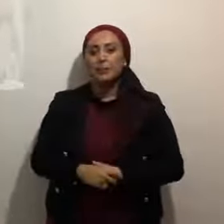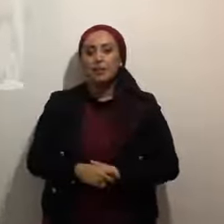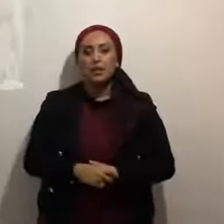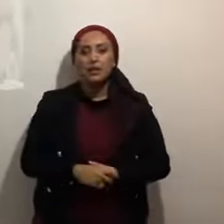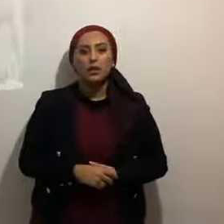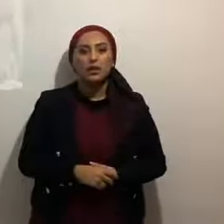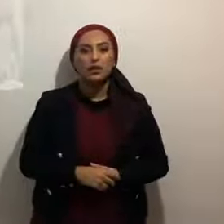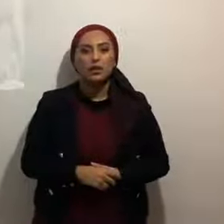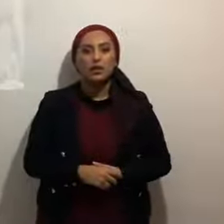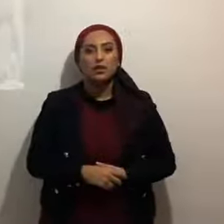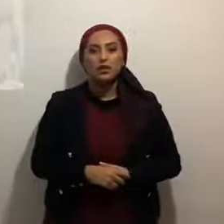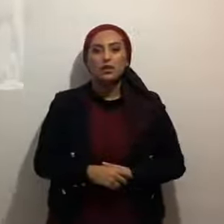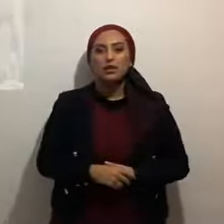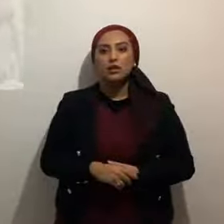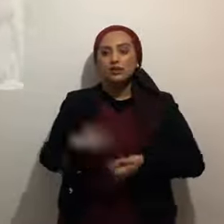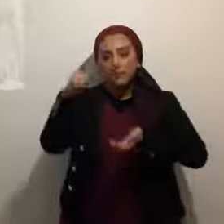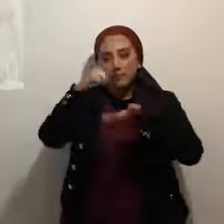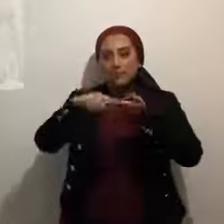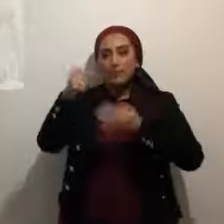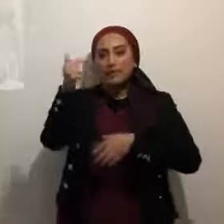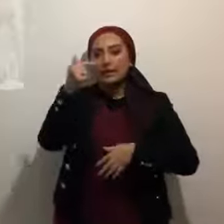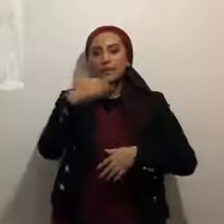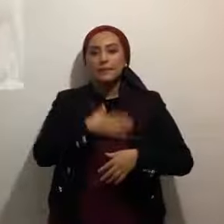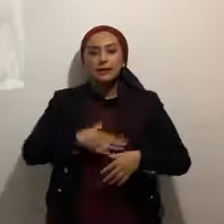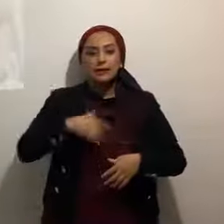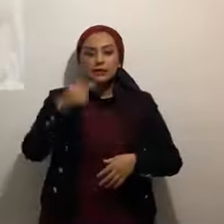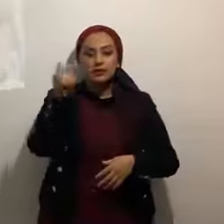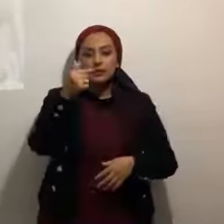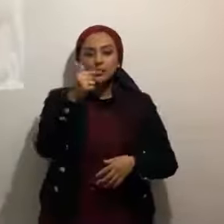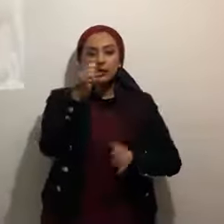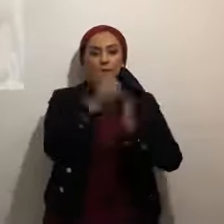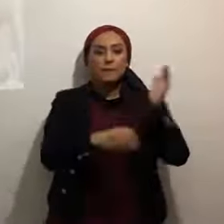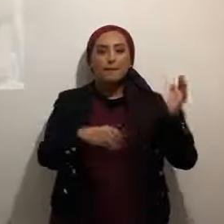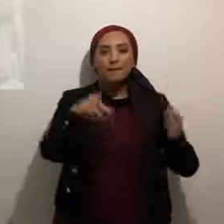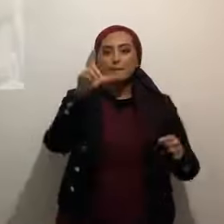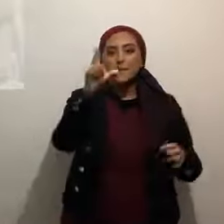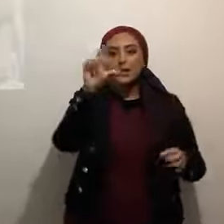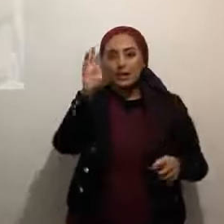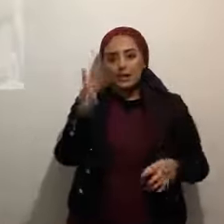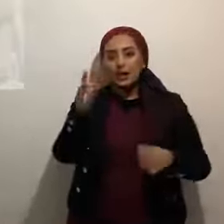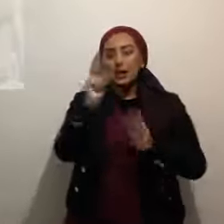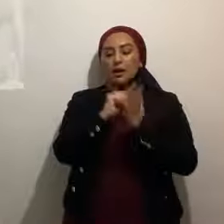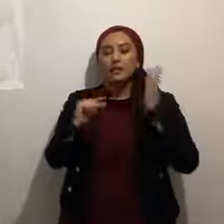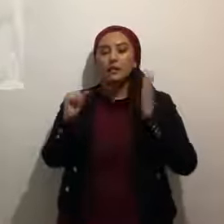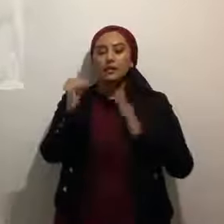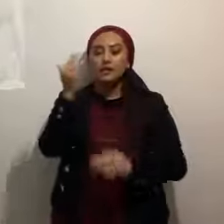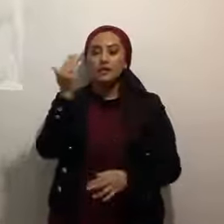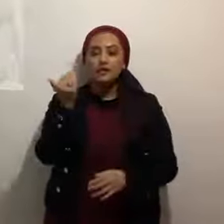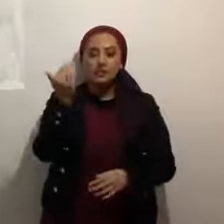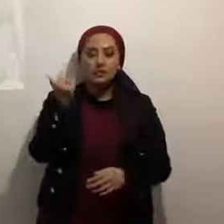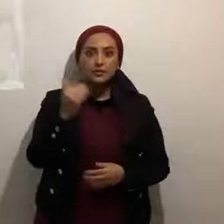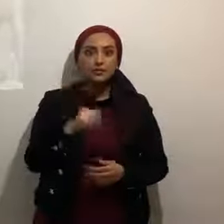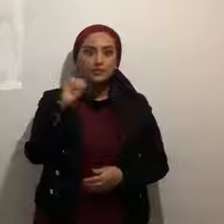Vamos, por favor, a Génesis, ahí, en Bereshit 26, verso 15, ¿sí?